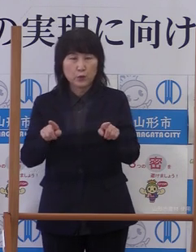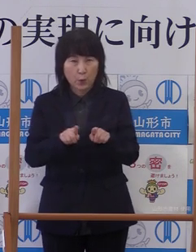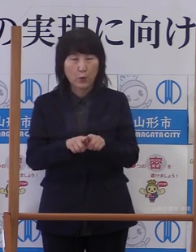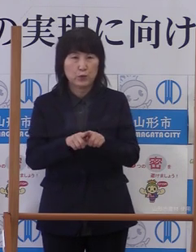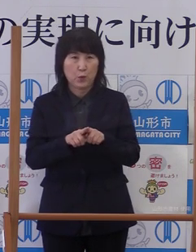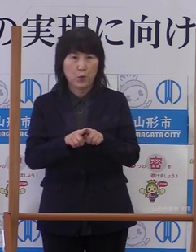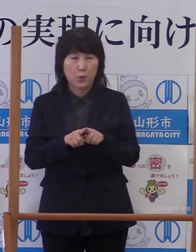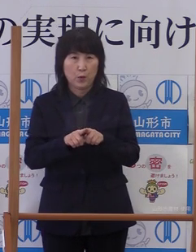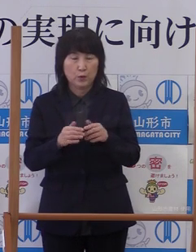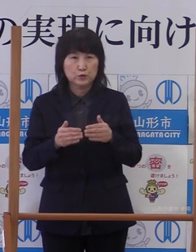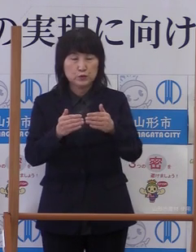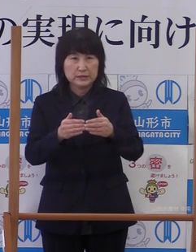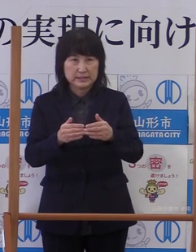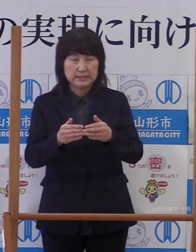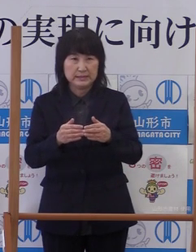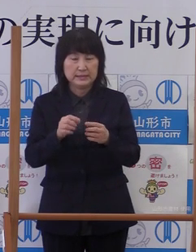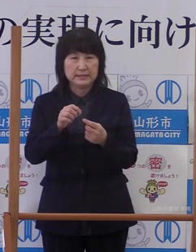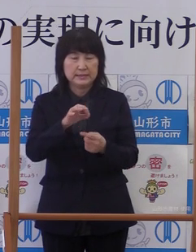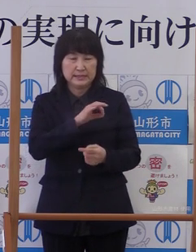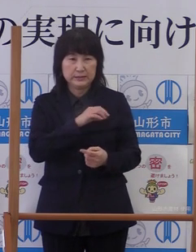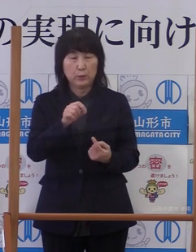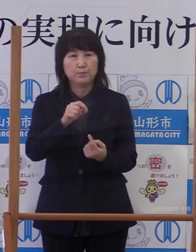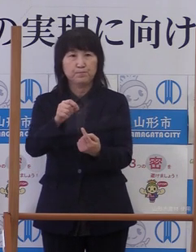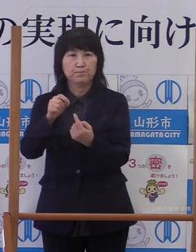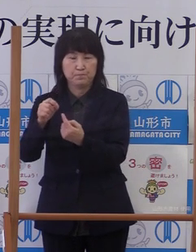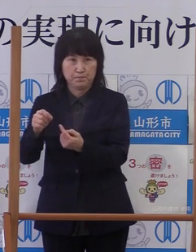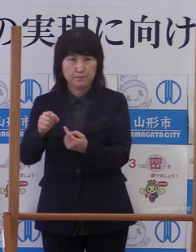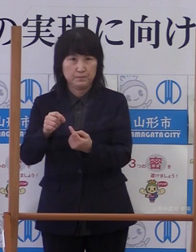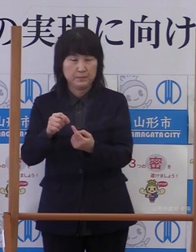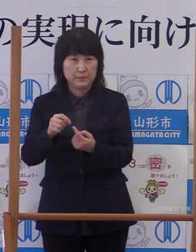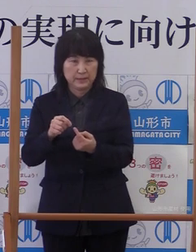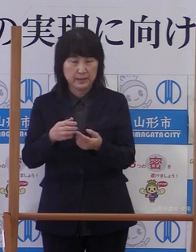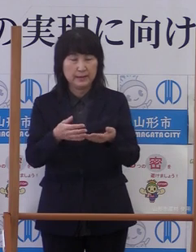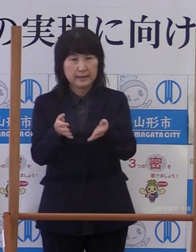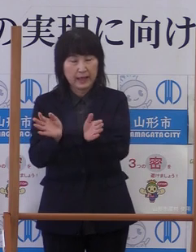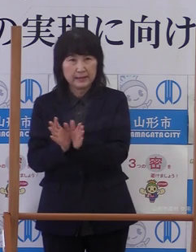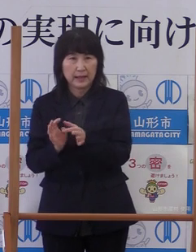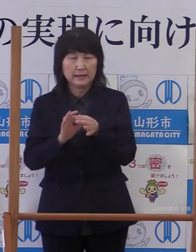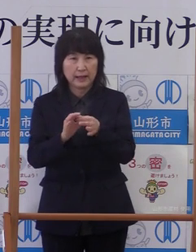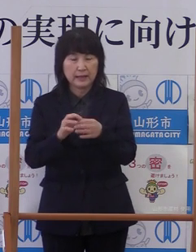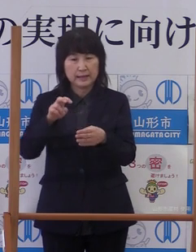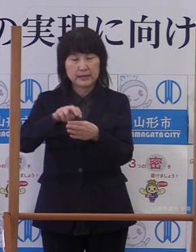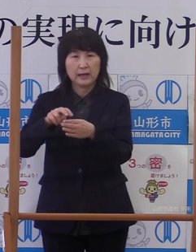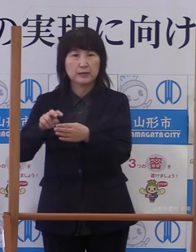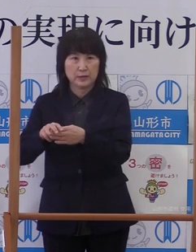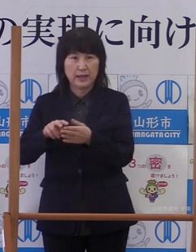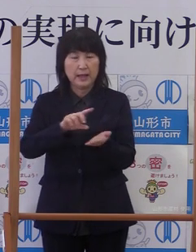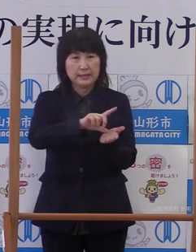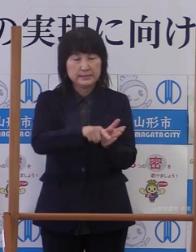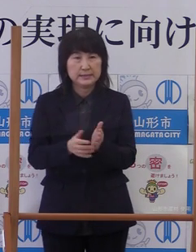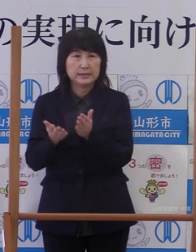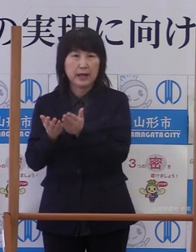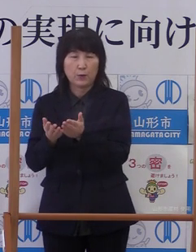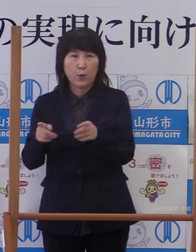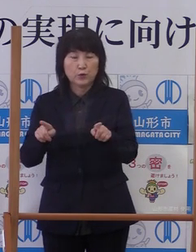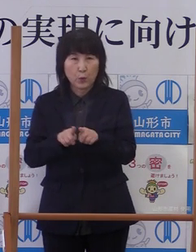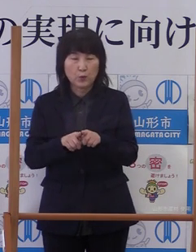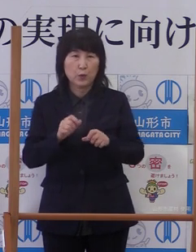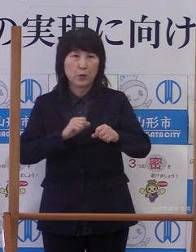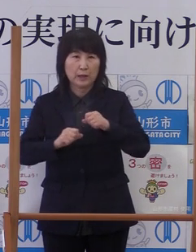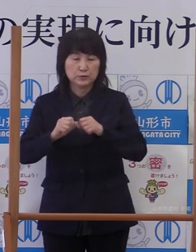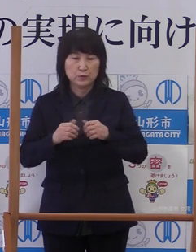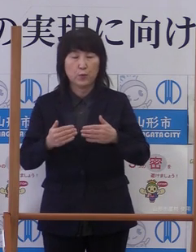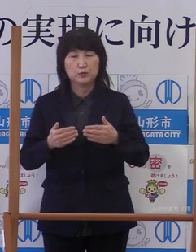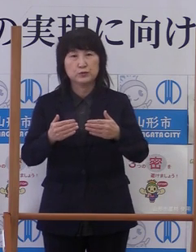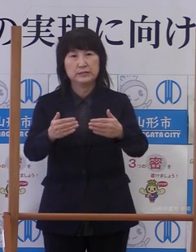進員を配置するとともに、地域住民や多様な団体等の参画による地域学校共同活動の推進を図